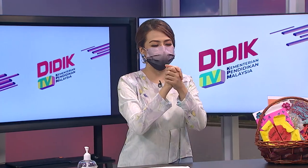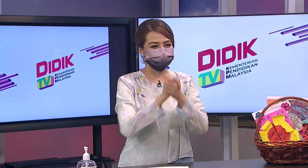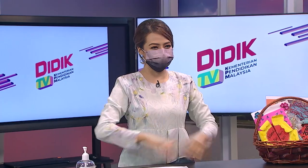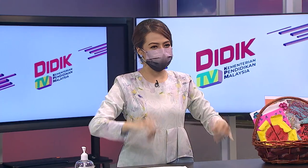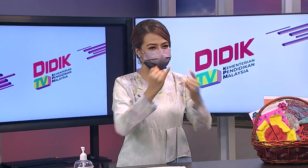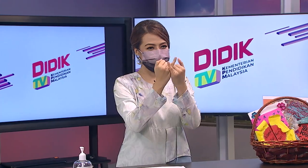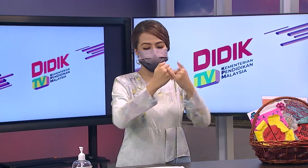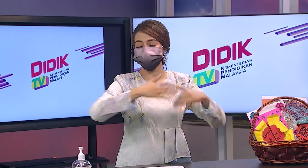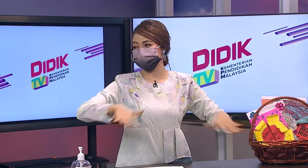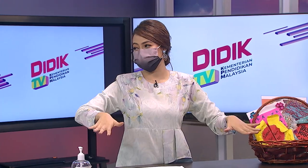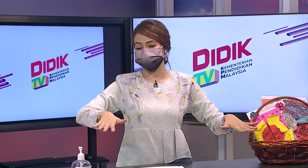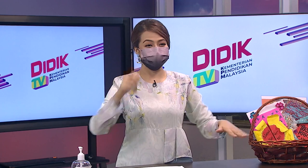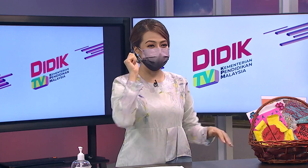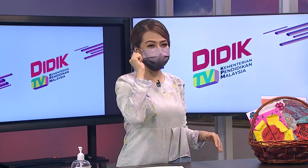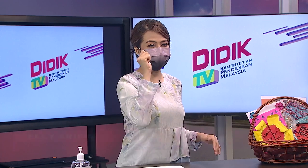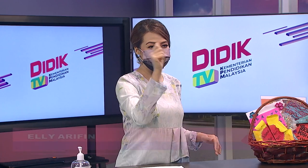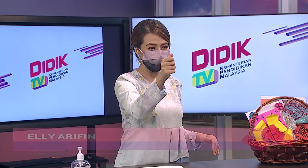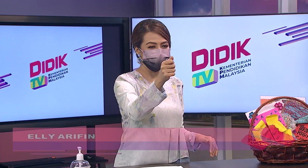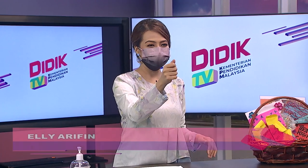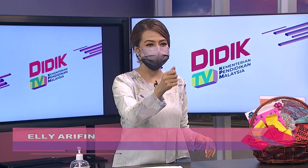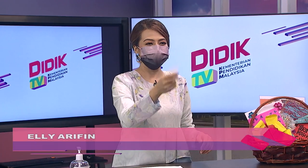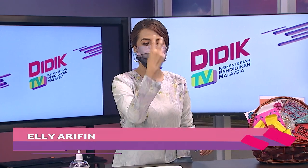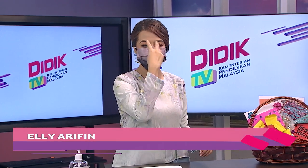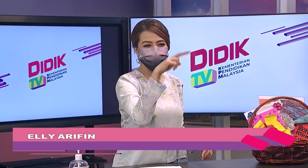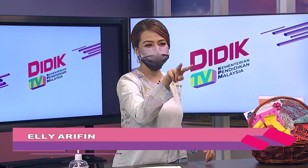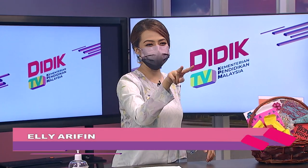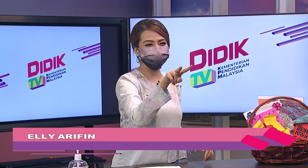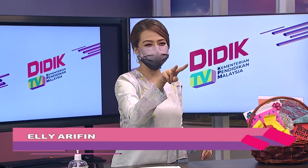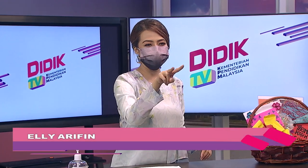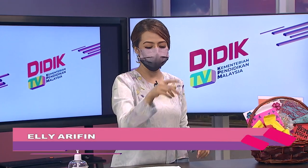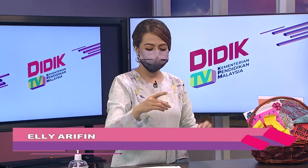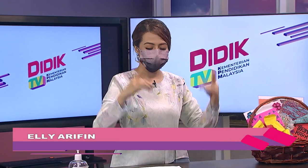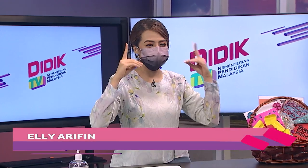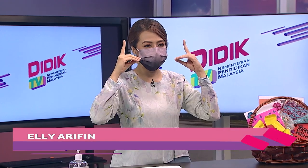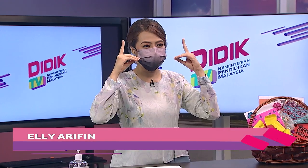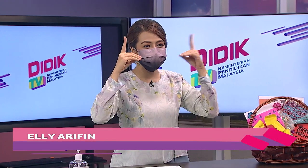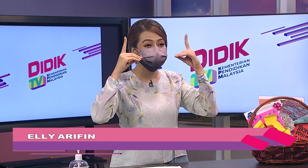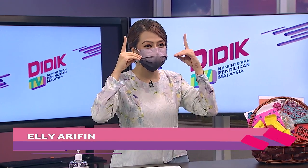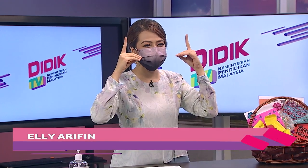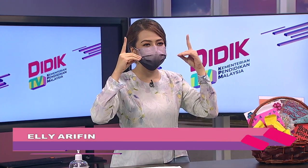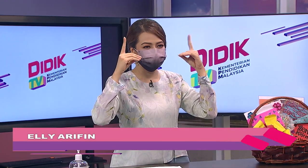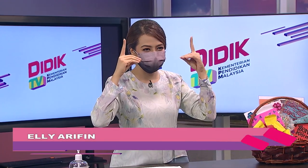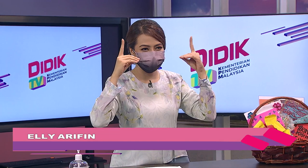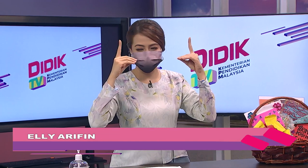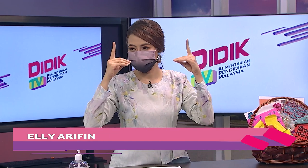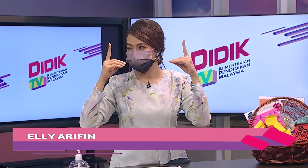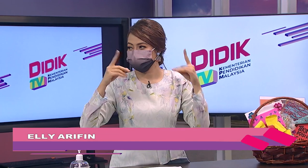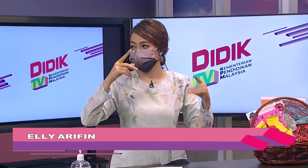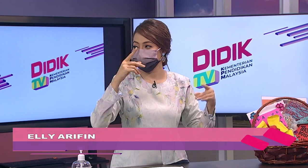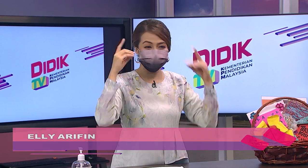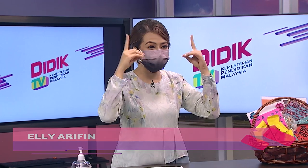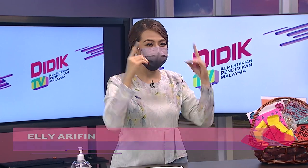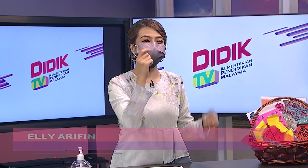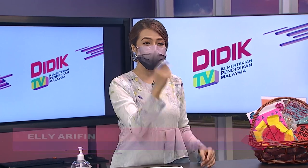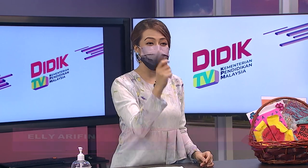Assalamualaikum. Selamat sejahtera. Selamat sejahtera. Anda sedang menonton Didik TV.